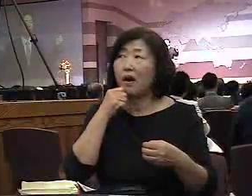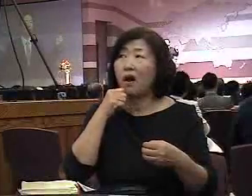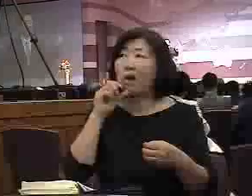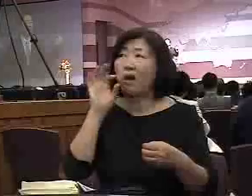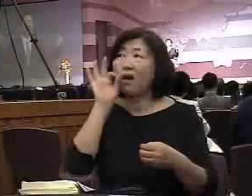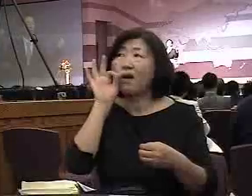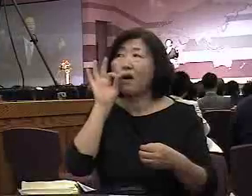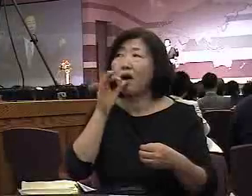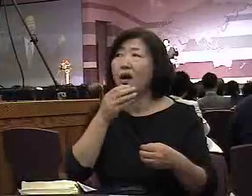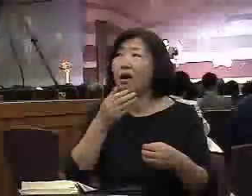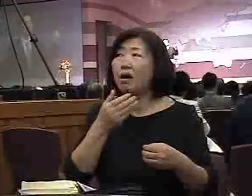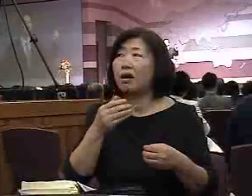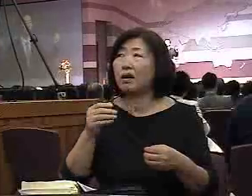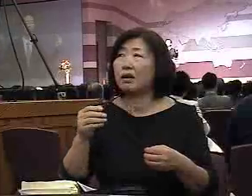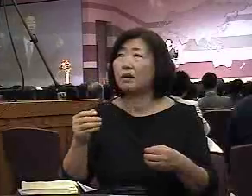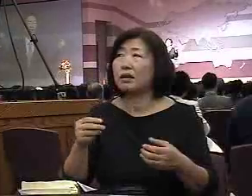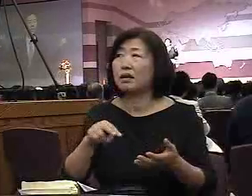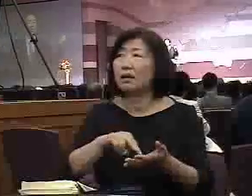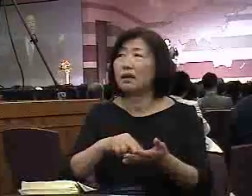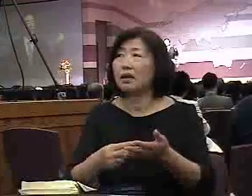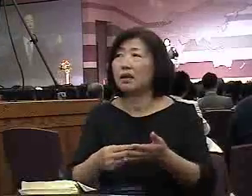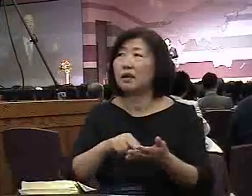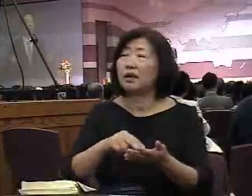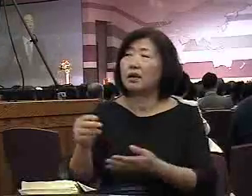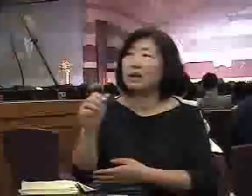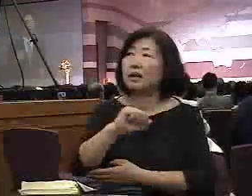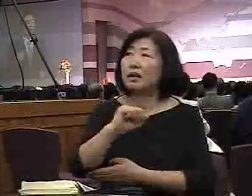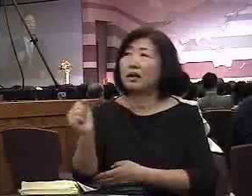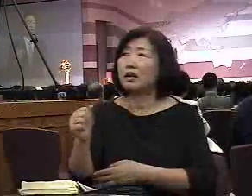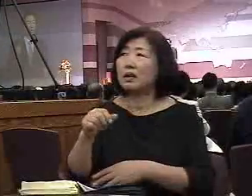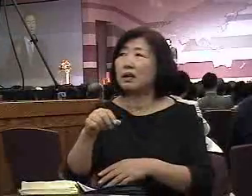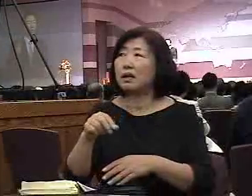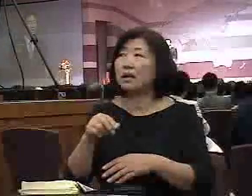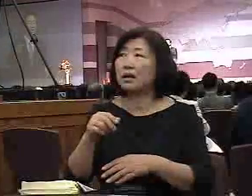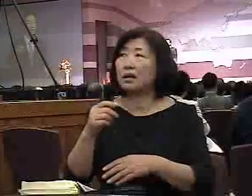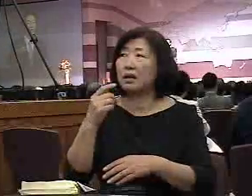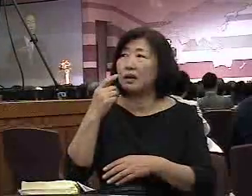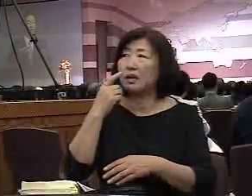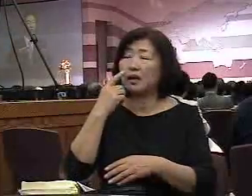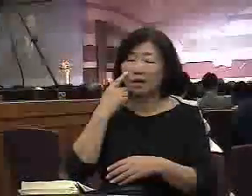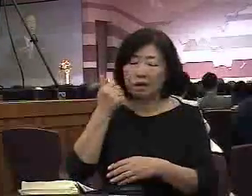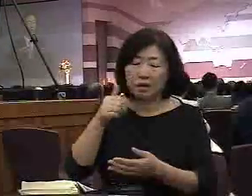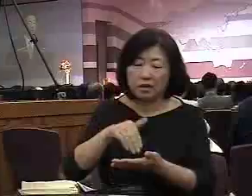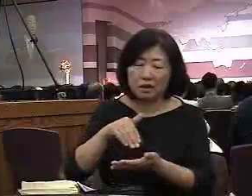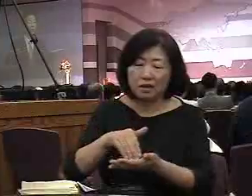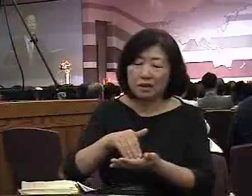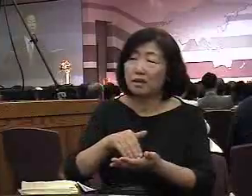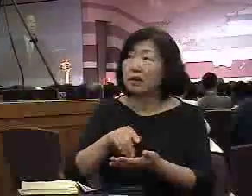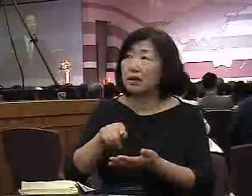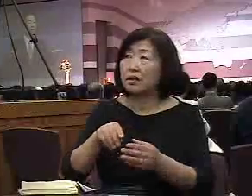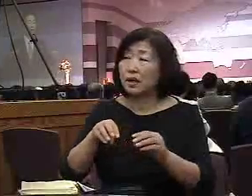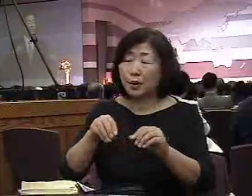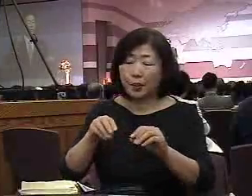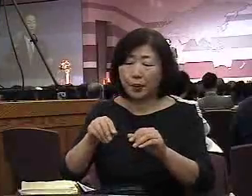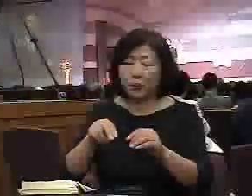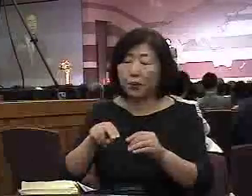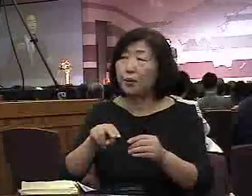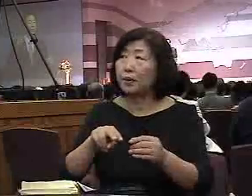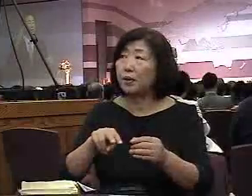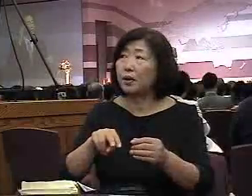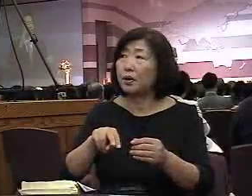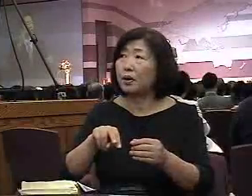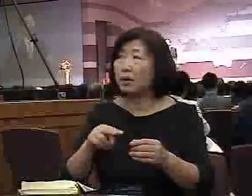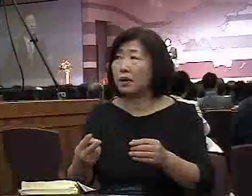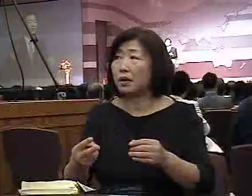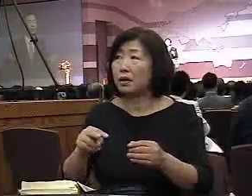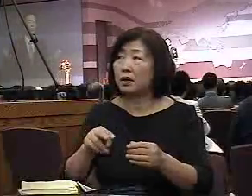쥐고 뒤뚱뒤뚱 이렇게 걷는 거예요. 이렇게. 근데 아빠 입장에서 저러다 엎어지면 거기는 시멘트 바닥인데 그러다 엎어지면